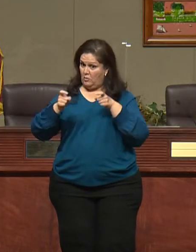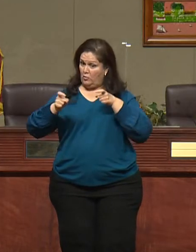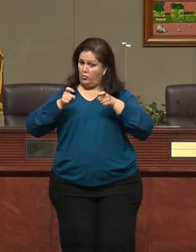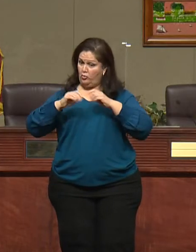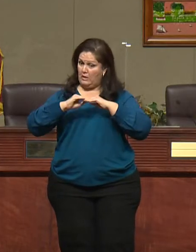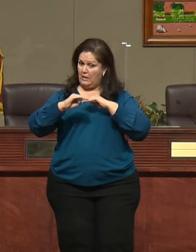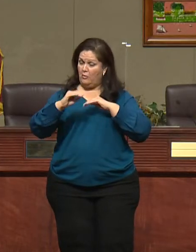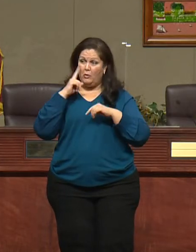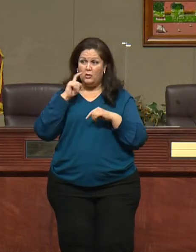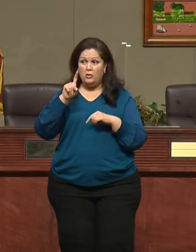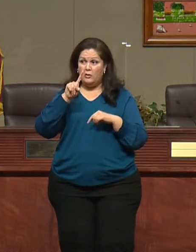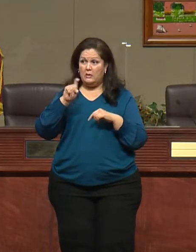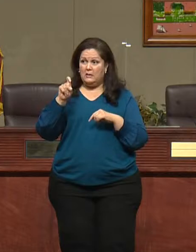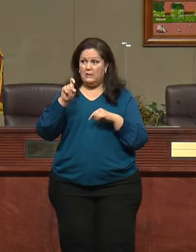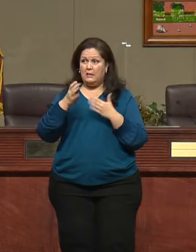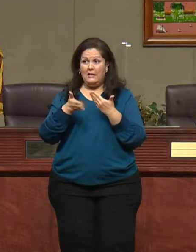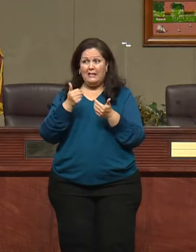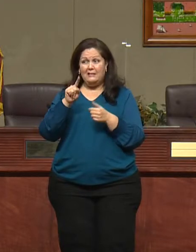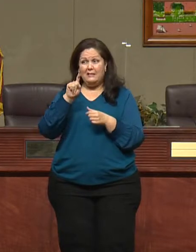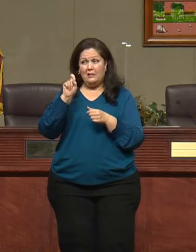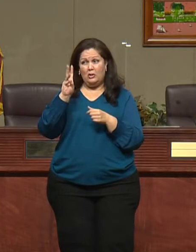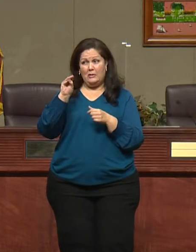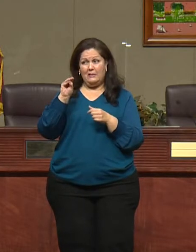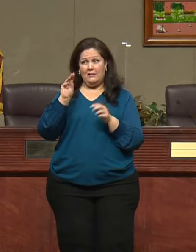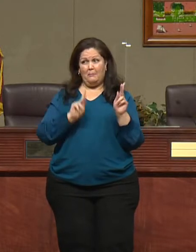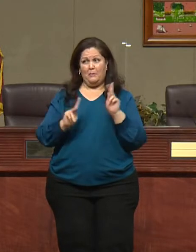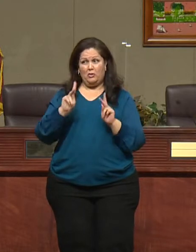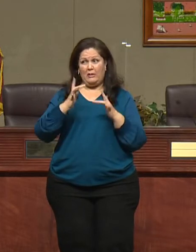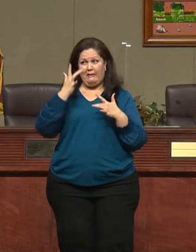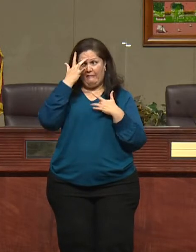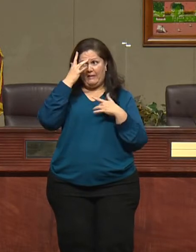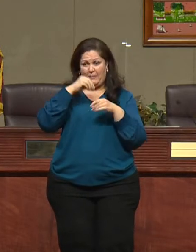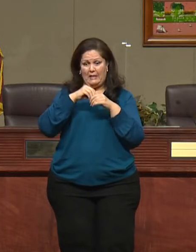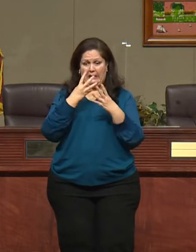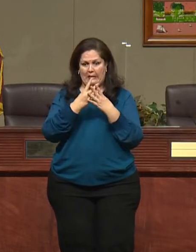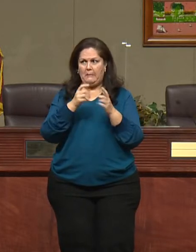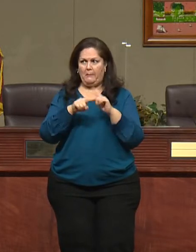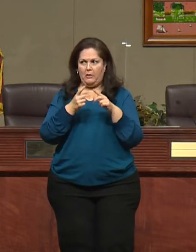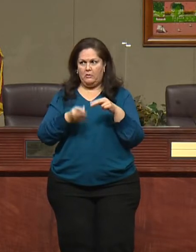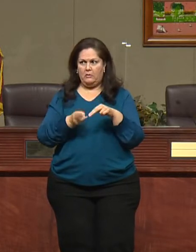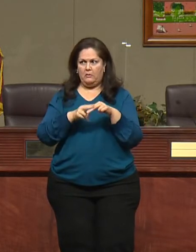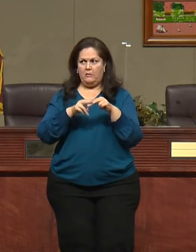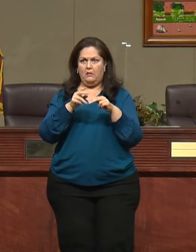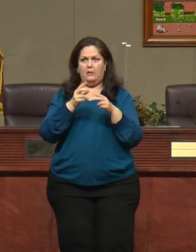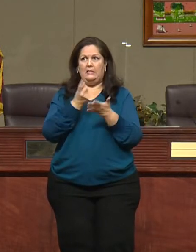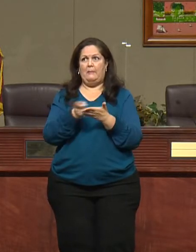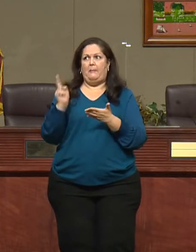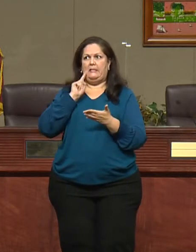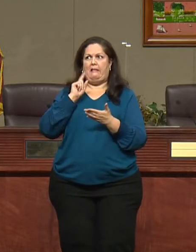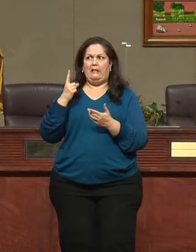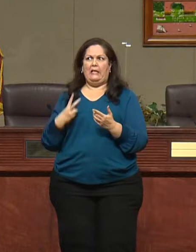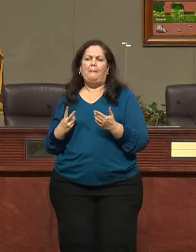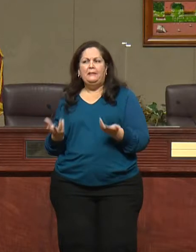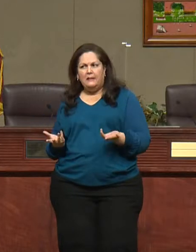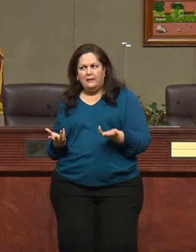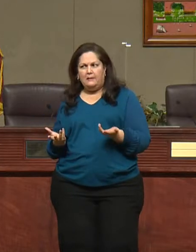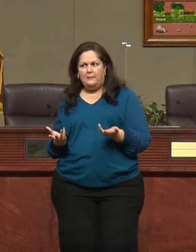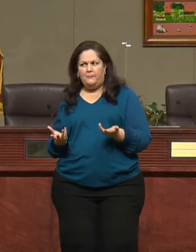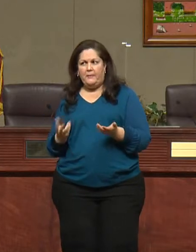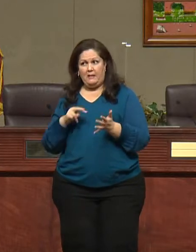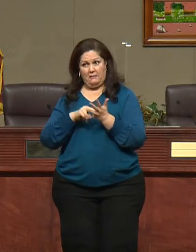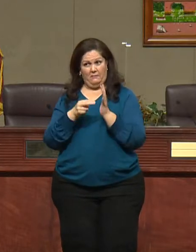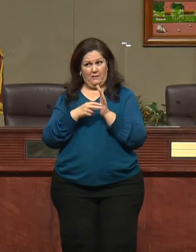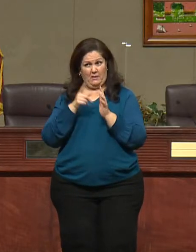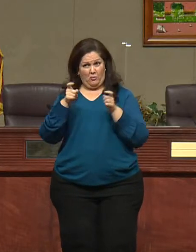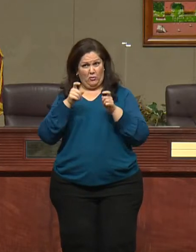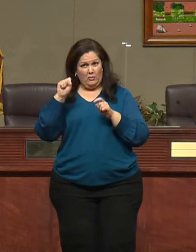Porque son casi 160 casos ya y va incrementando el doble a la semana pasada. O sea, ¿podemos decir que esto está bajo